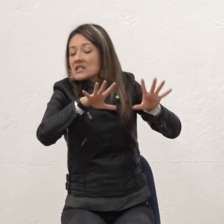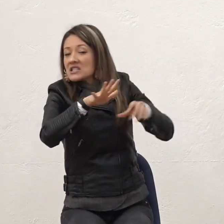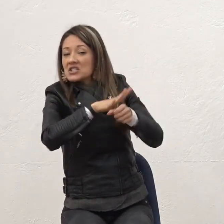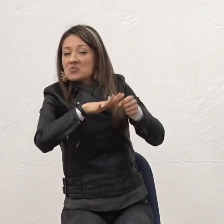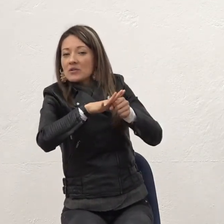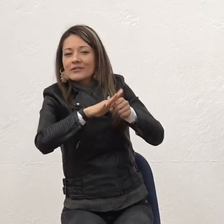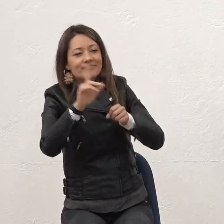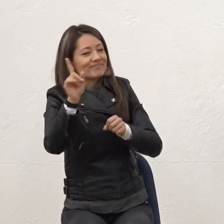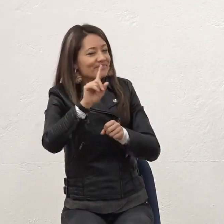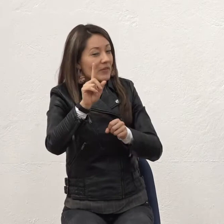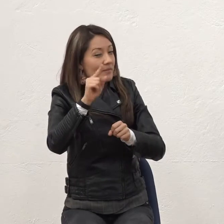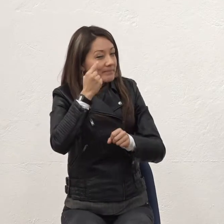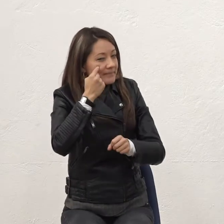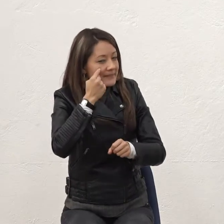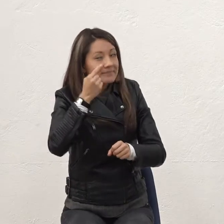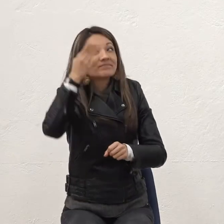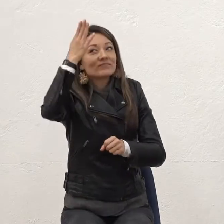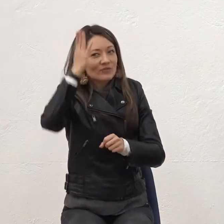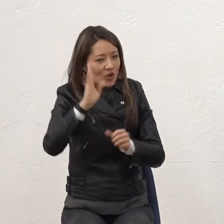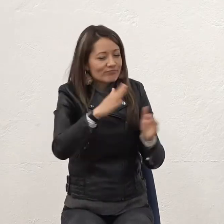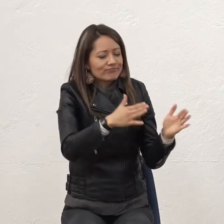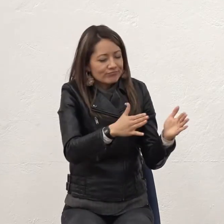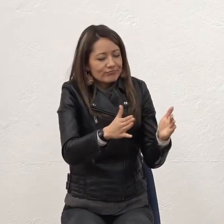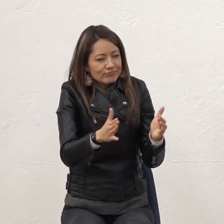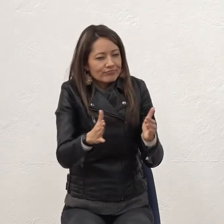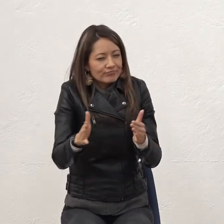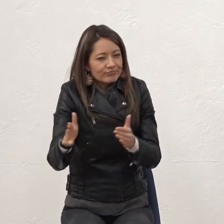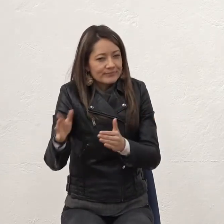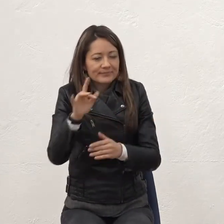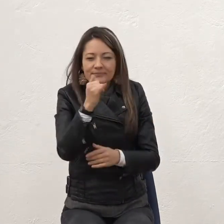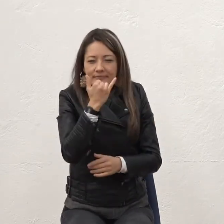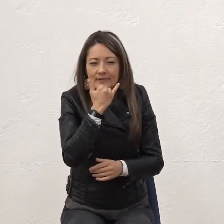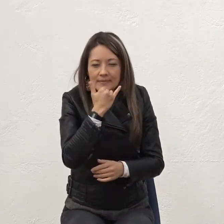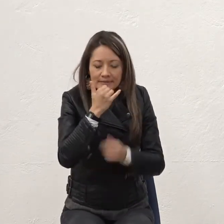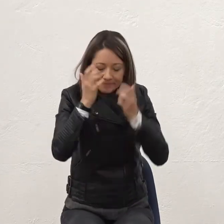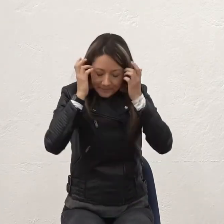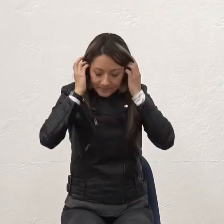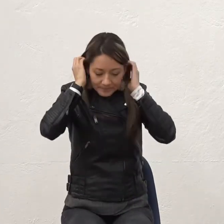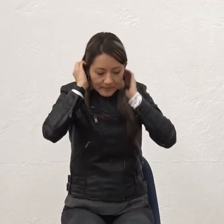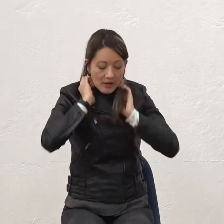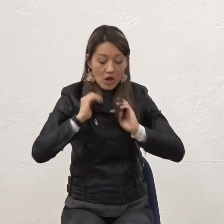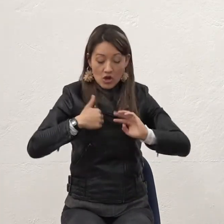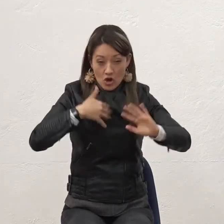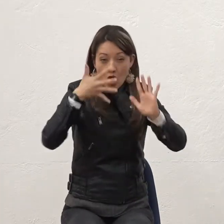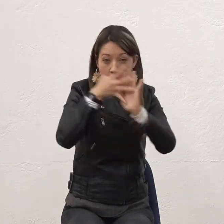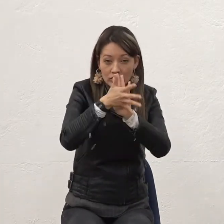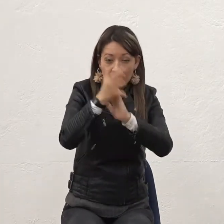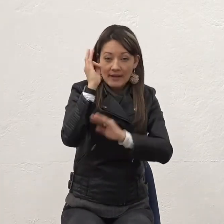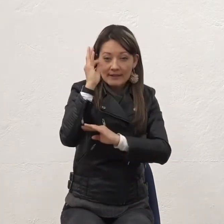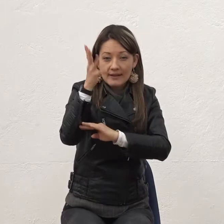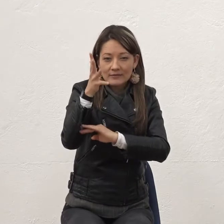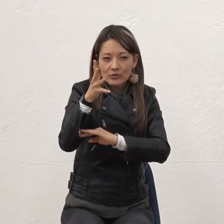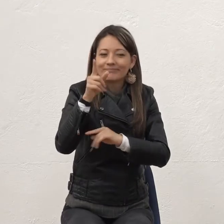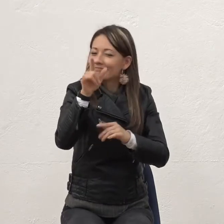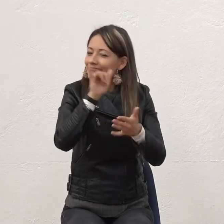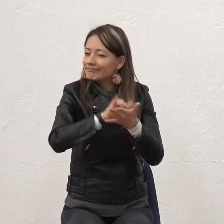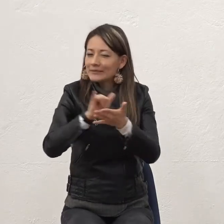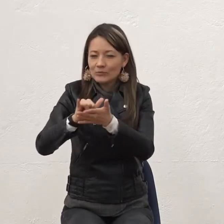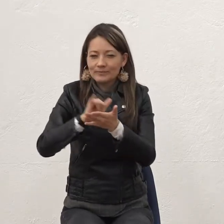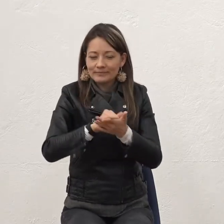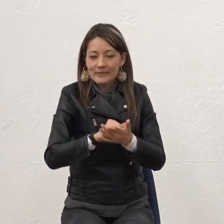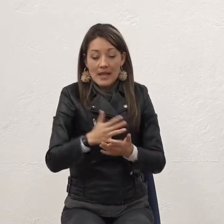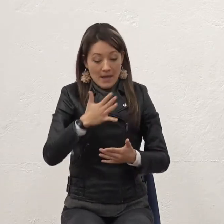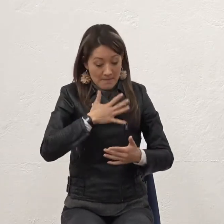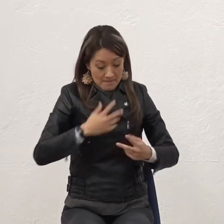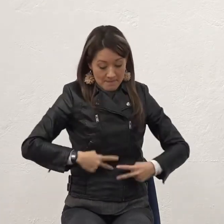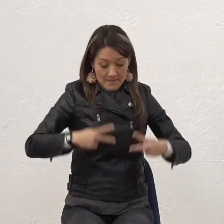Zaqueo. No, en Dios no hay casualidades. Por eso parte de lo que yo contaba era eso. También en